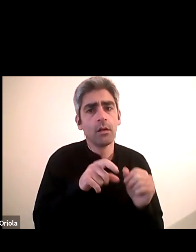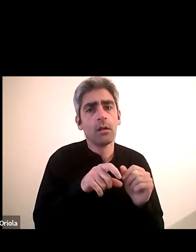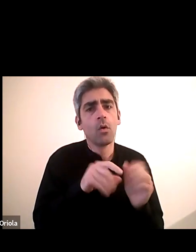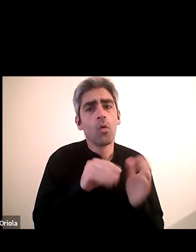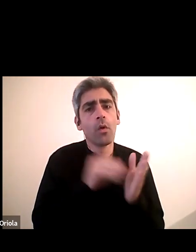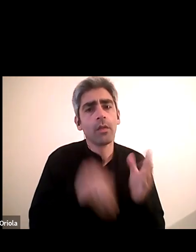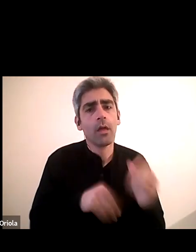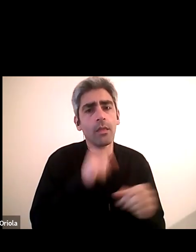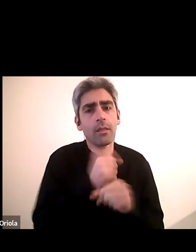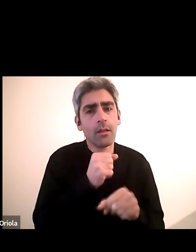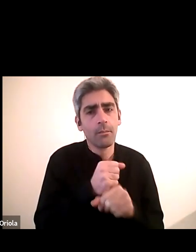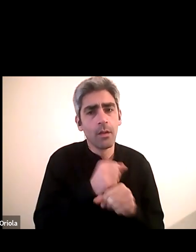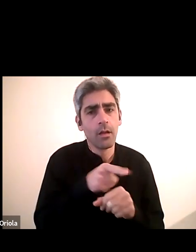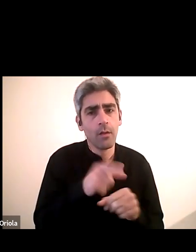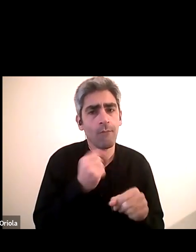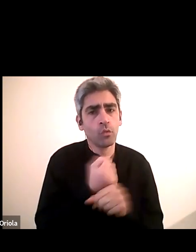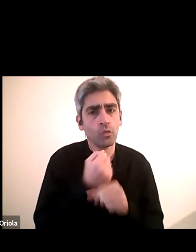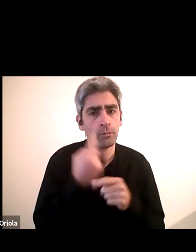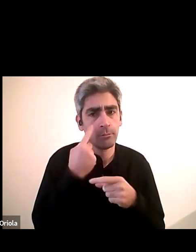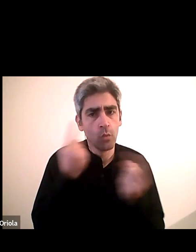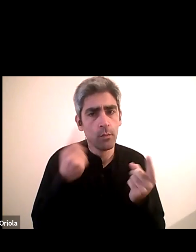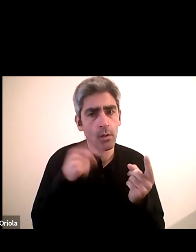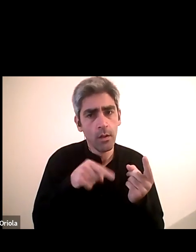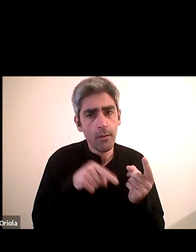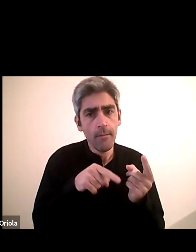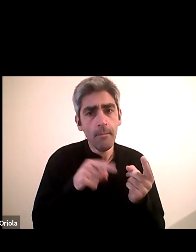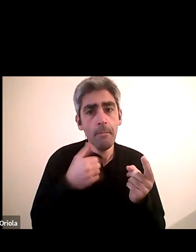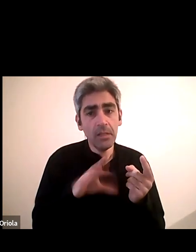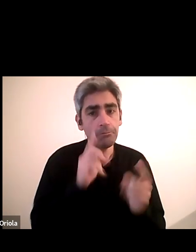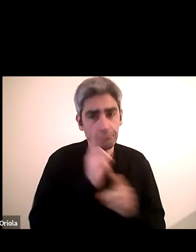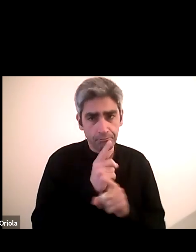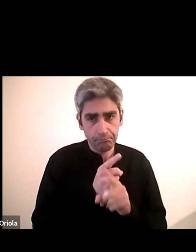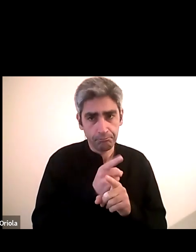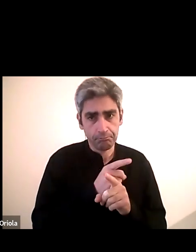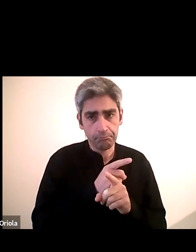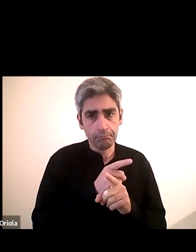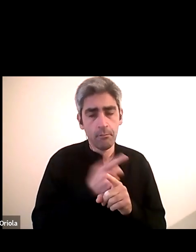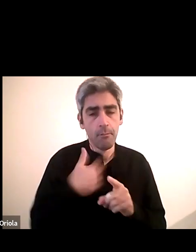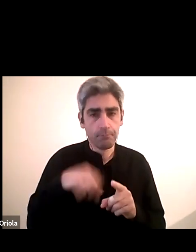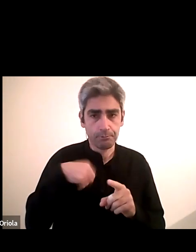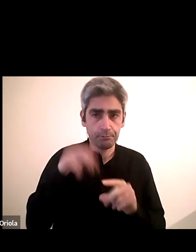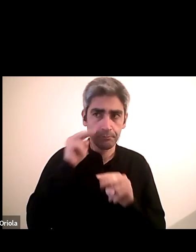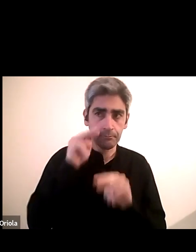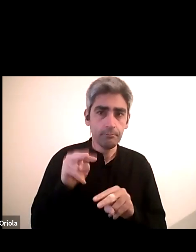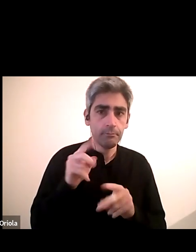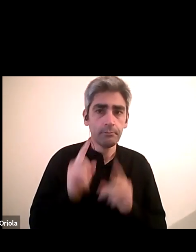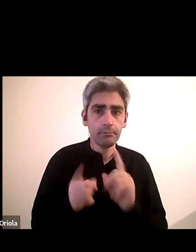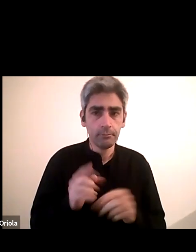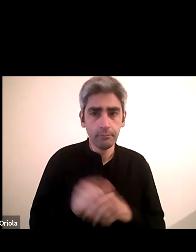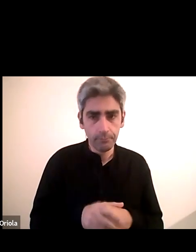de trabalho em funções públicas, mas mesmo assim o que nós constatávamos é